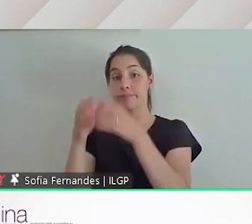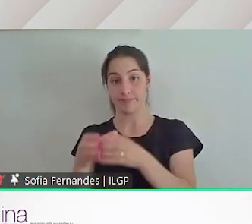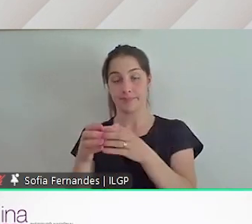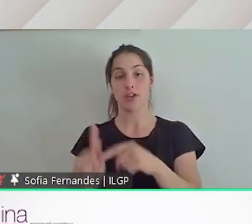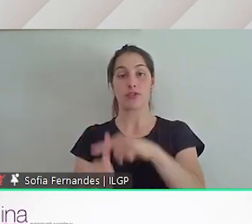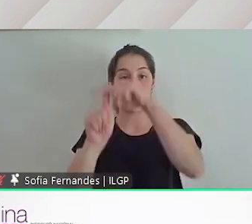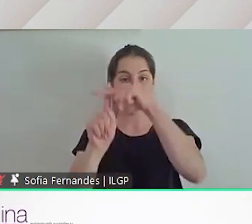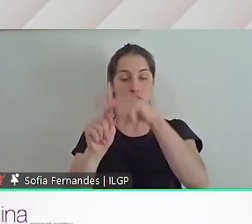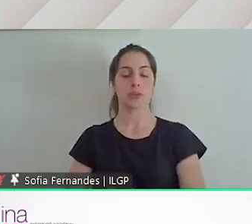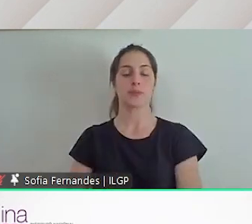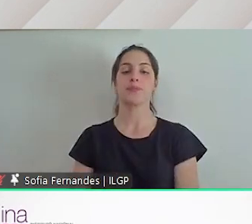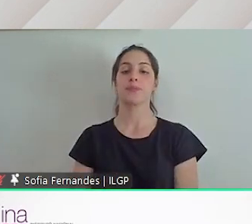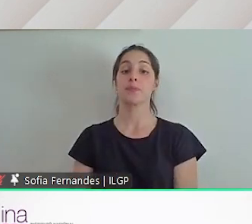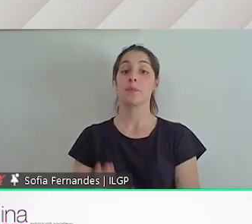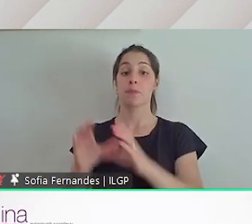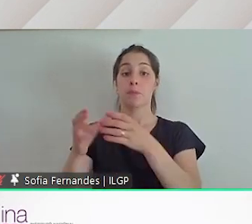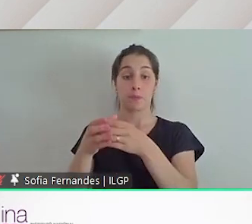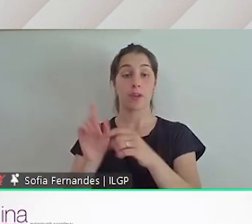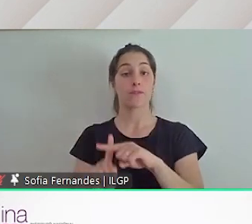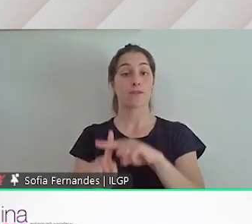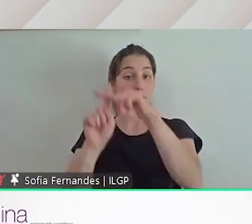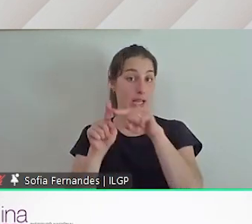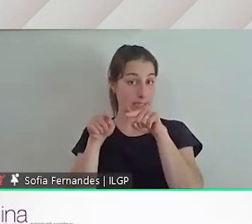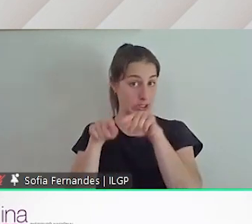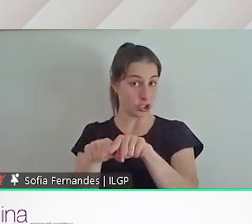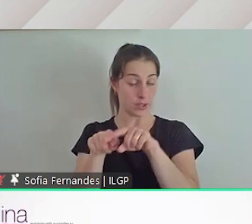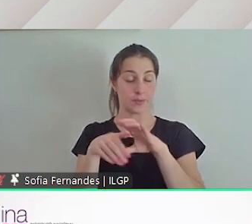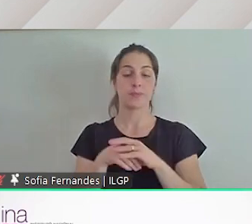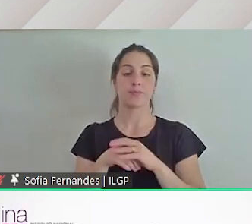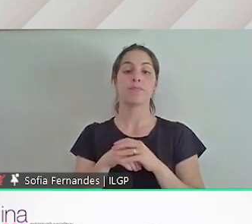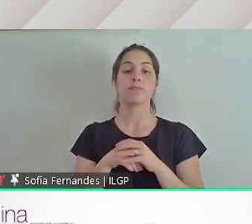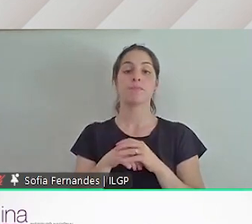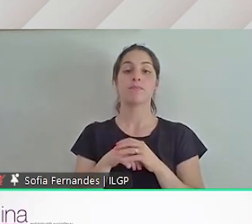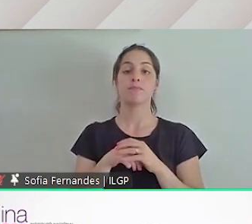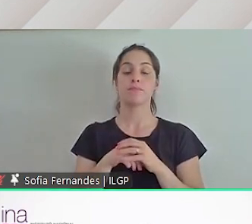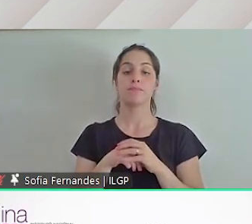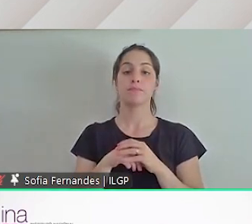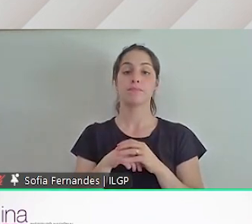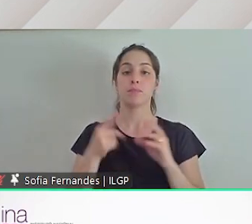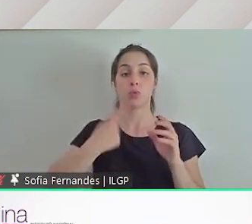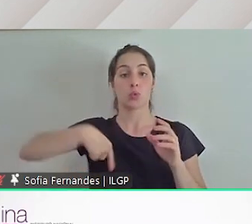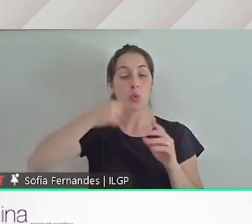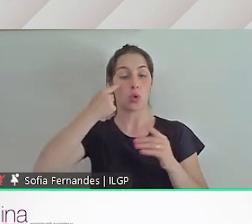apresentamos um conjunto de vantagens para os nossos alumni.